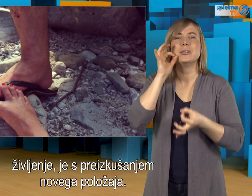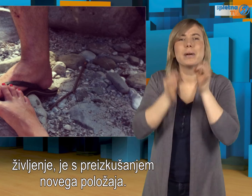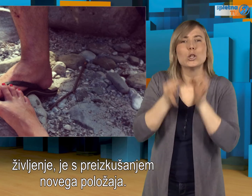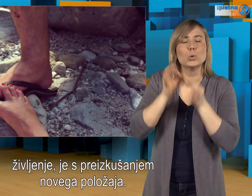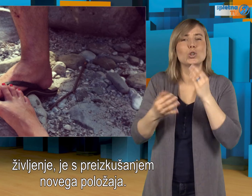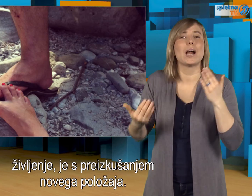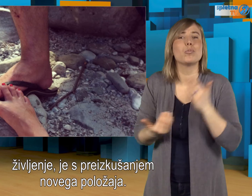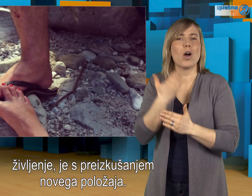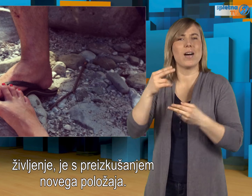novega položaja.